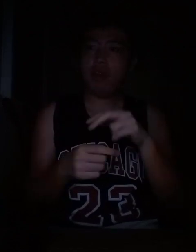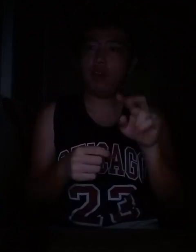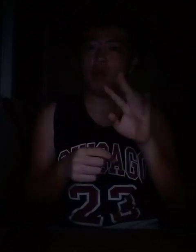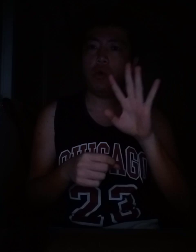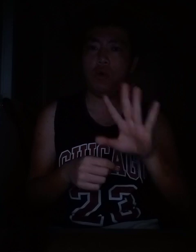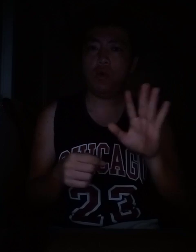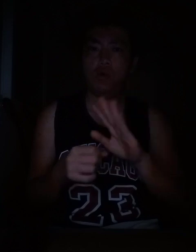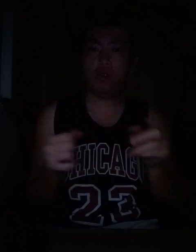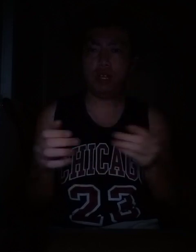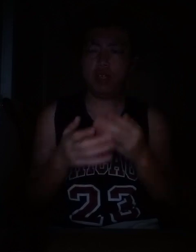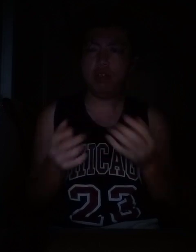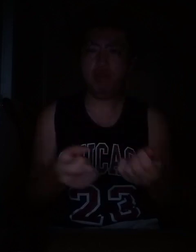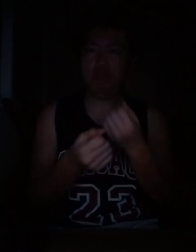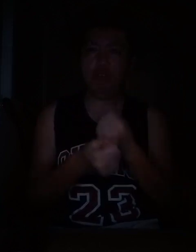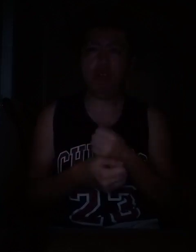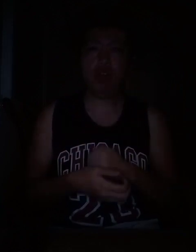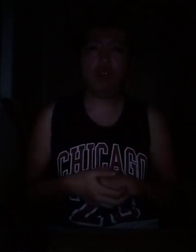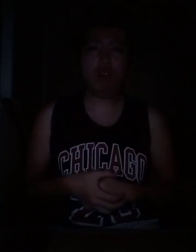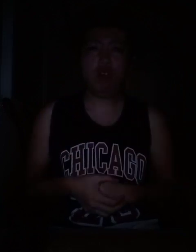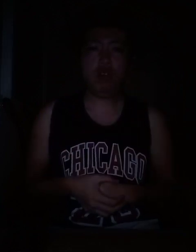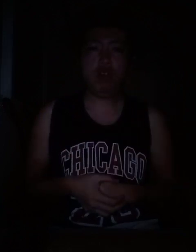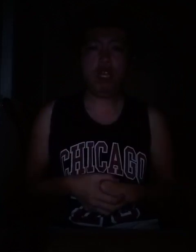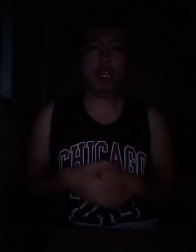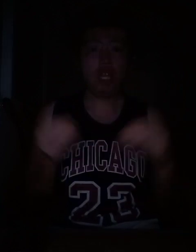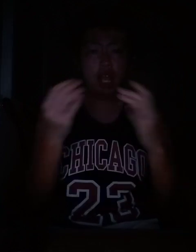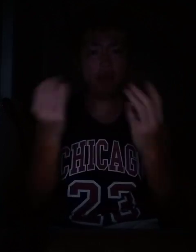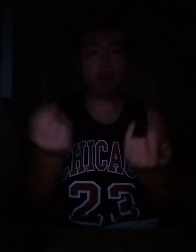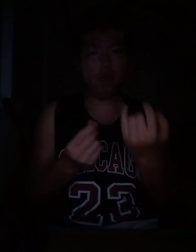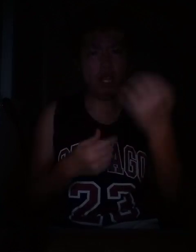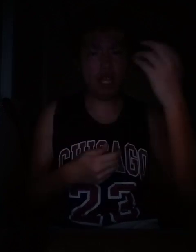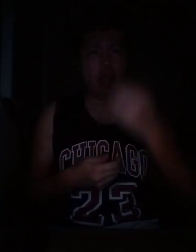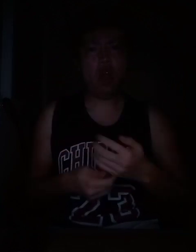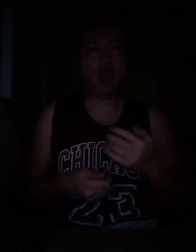50대 남성을 구속했습니다. 이 남성은 경찰 조사에서 술에